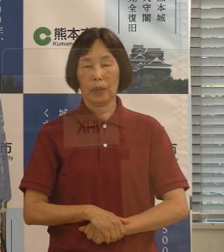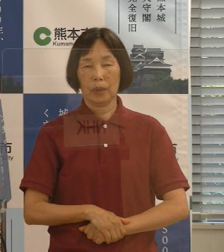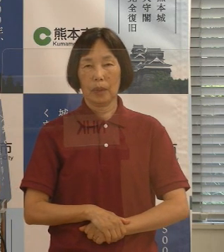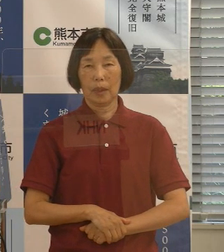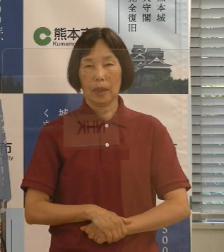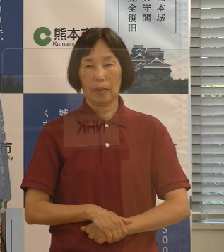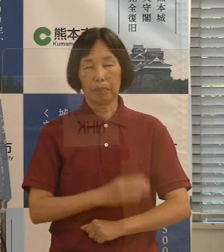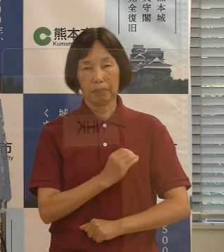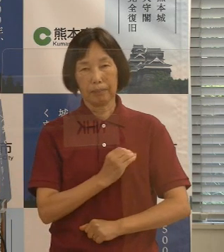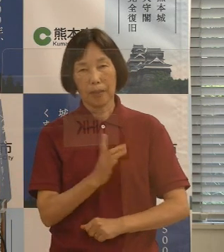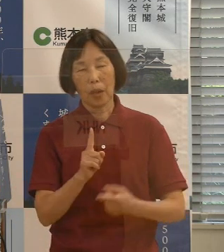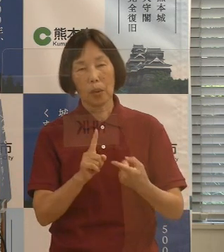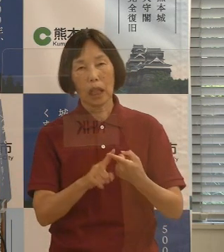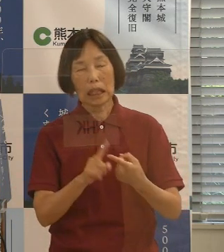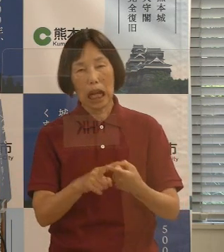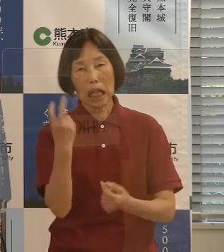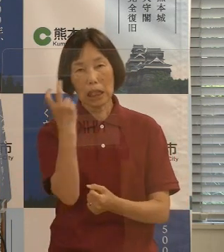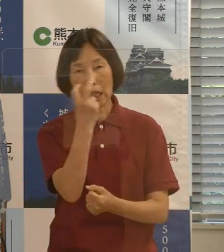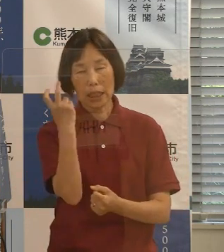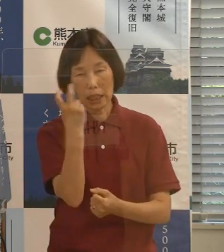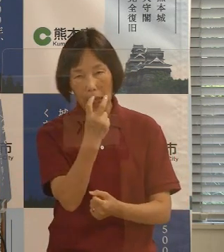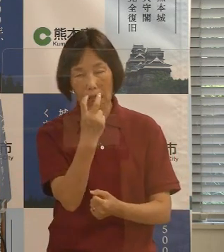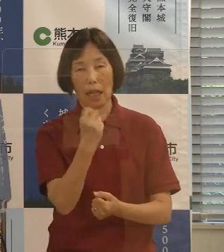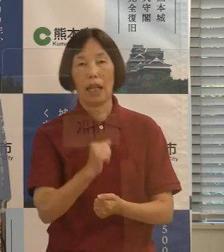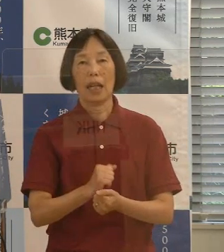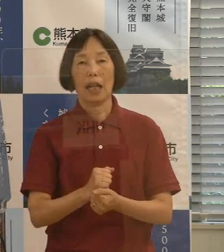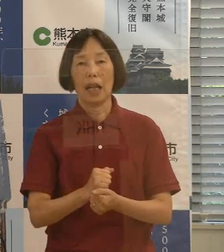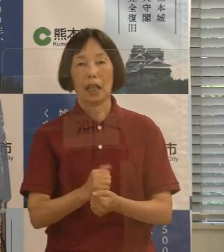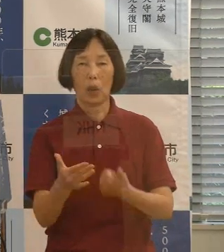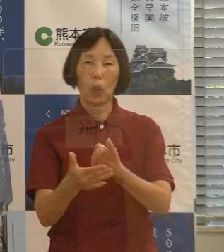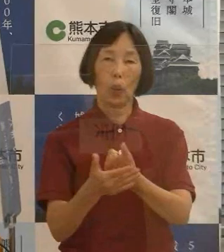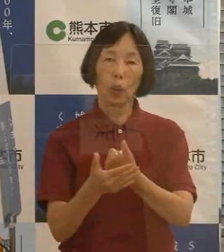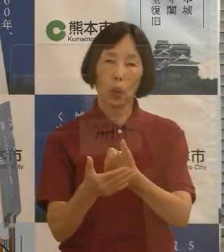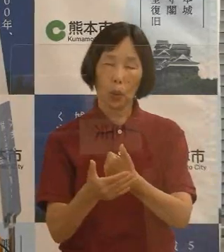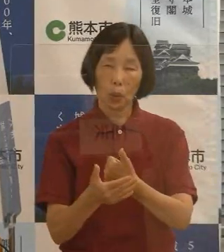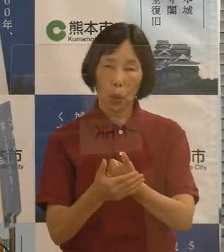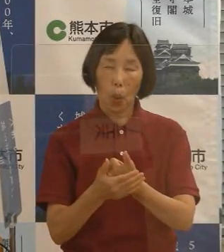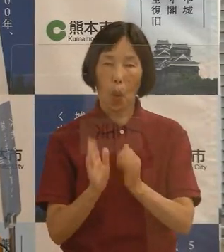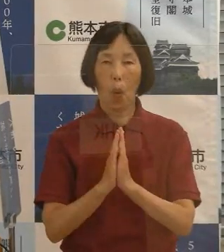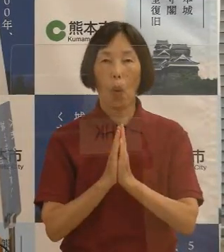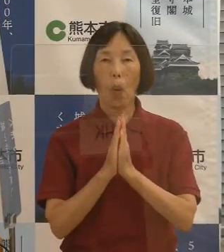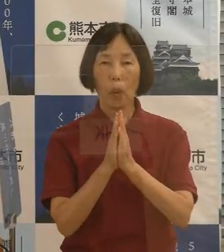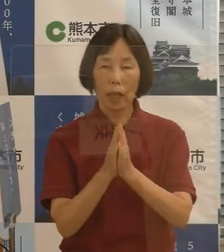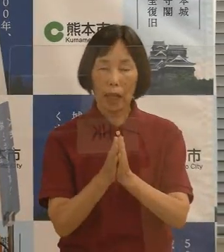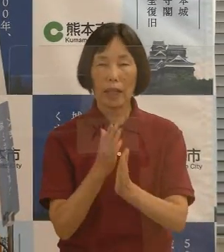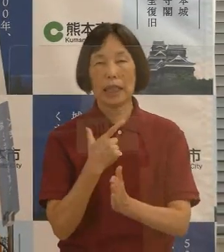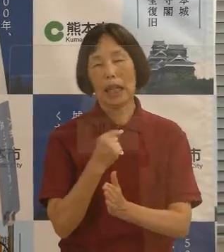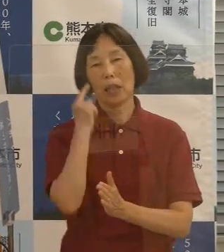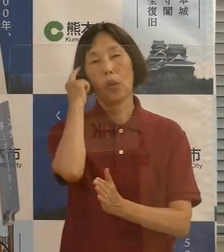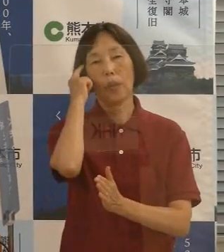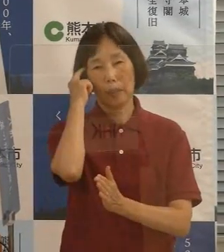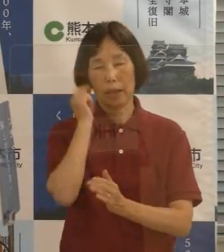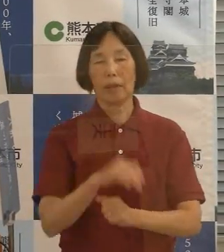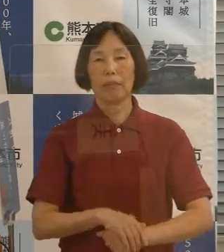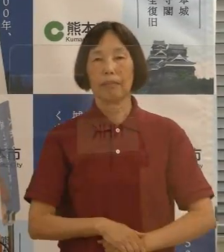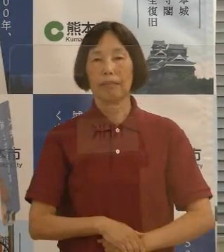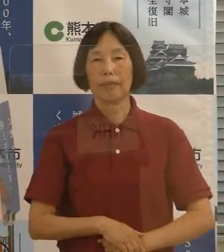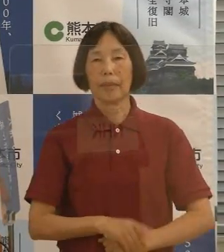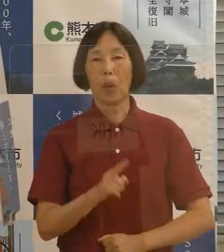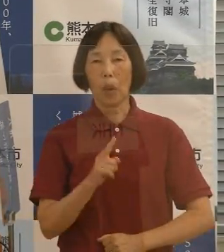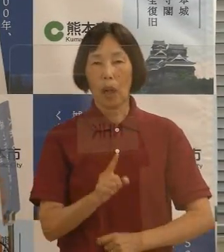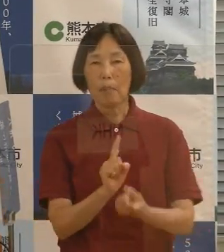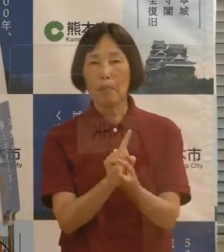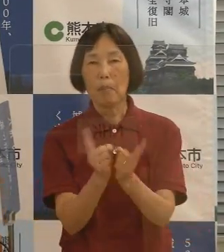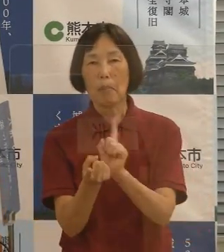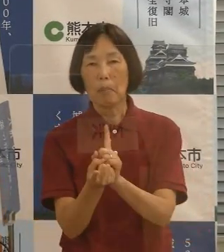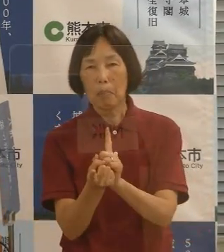そういう積極的な疫学調査についてですね、ご協力をですね、ぜひいただきたいというふうに思います。これは濃厚接